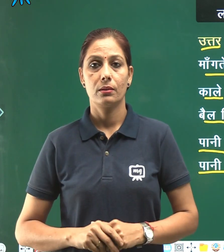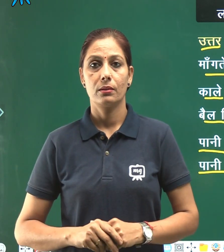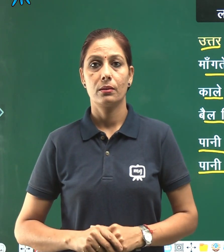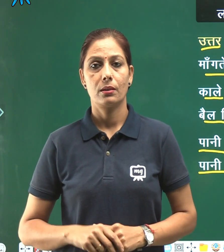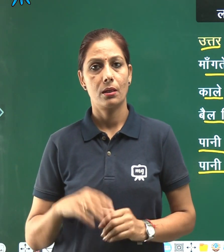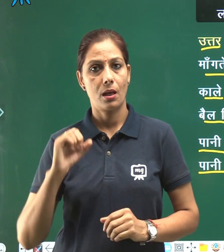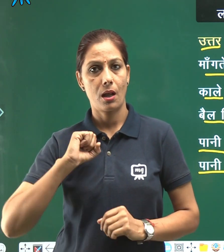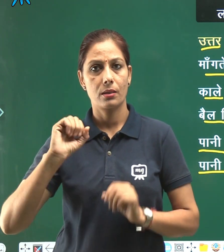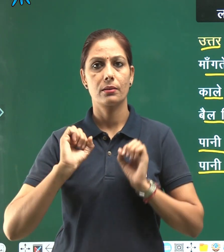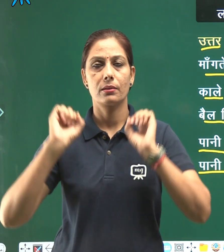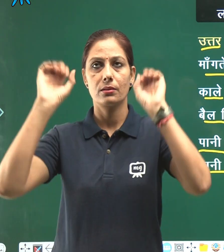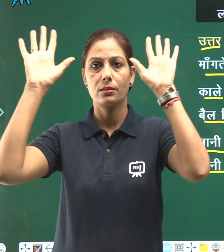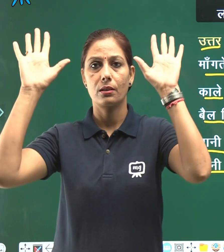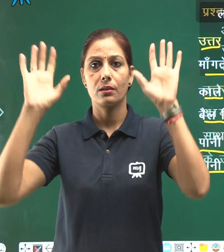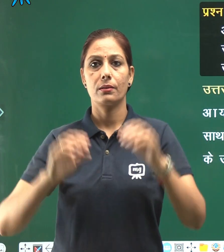लगाती थी।